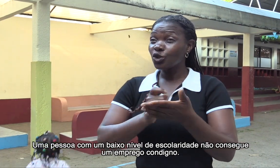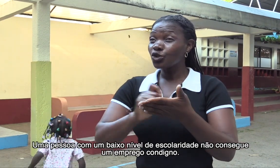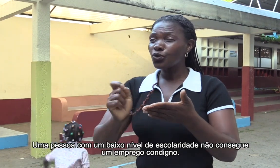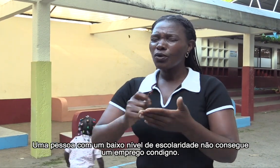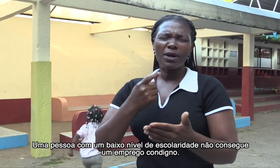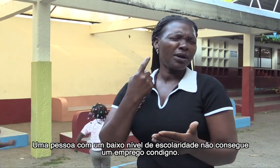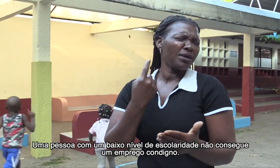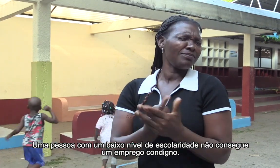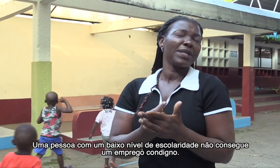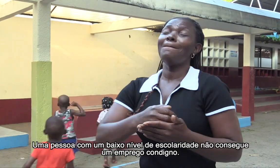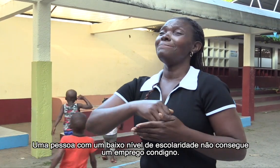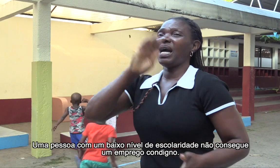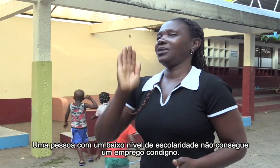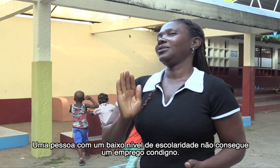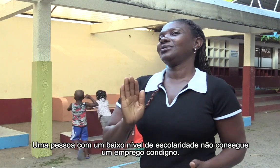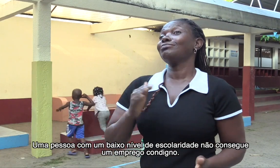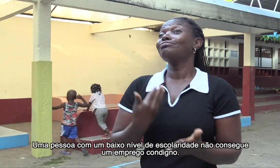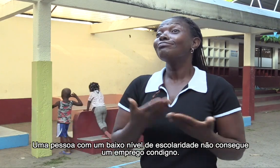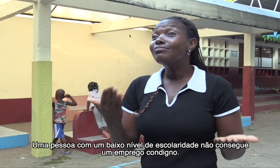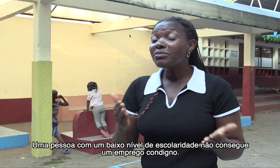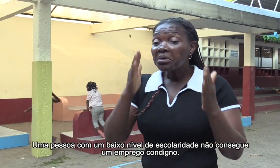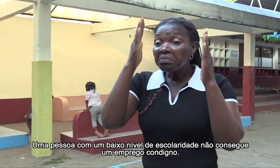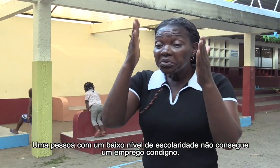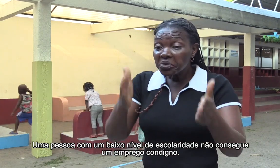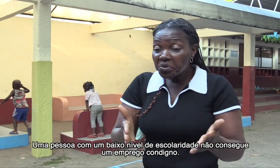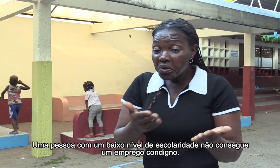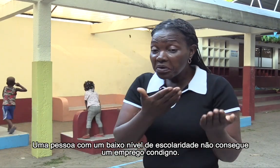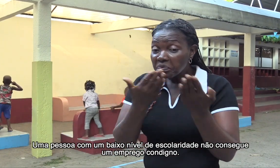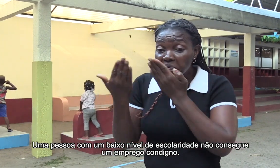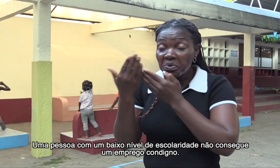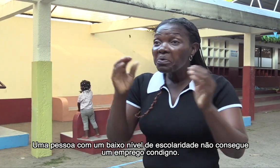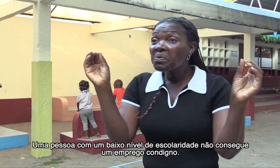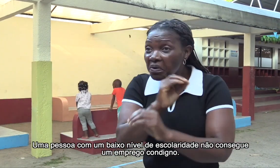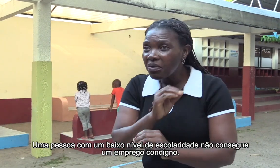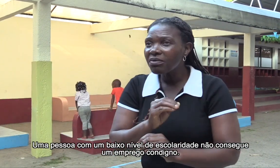pessoa com um baixo nível de escolaridade não consegue um emprego contigno.